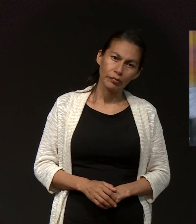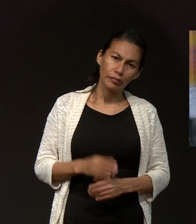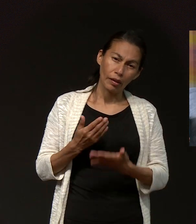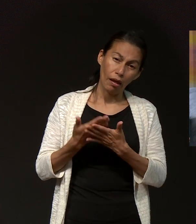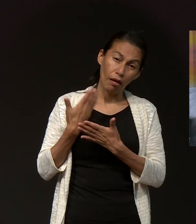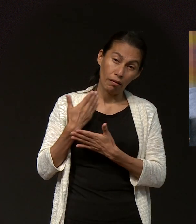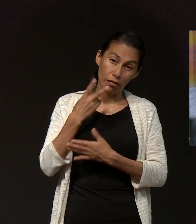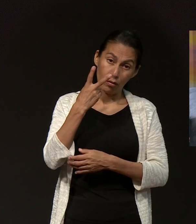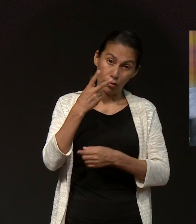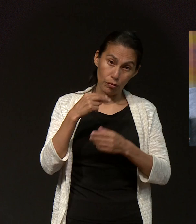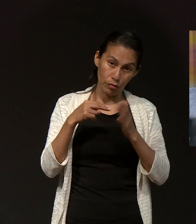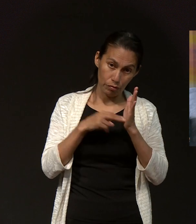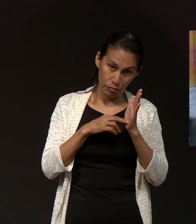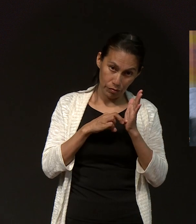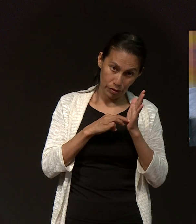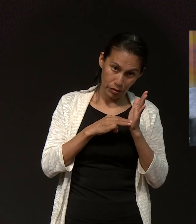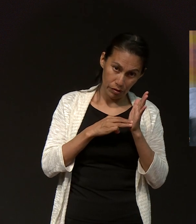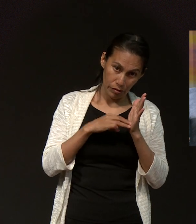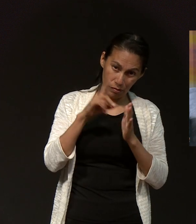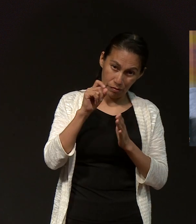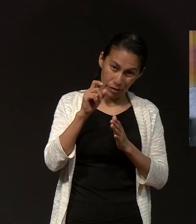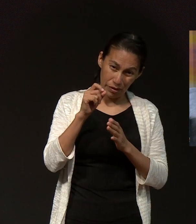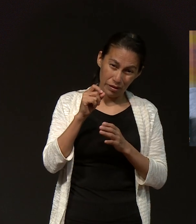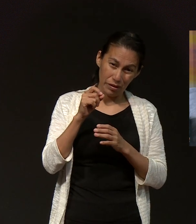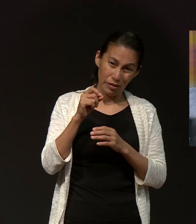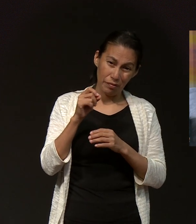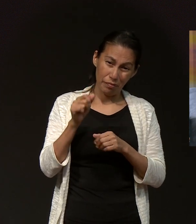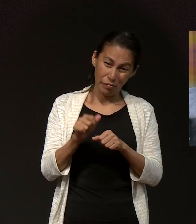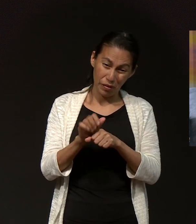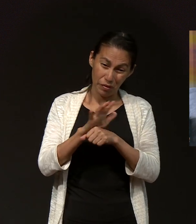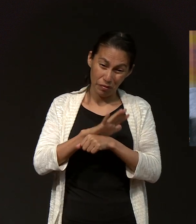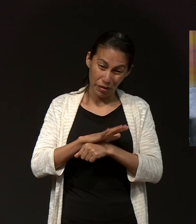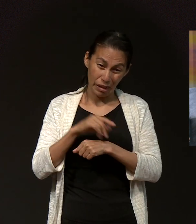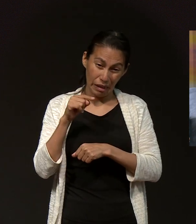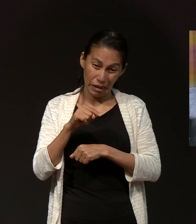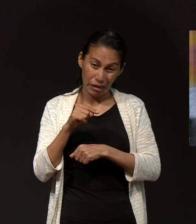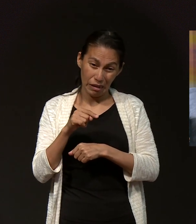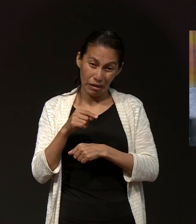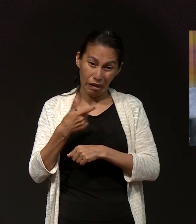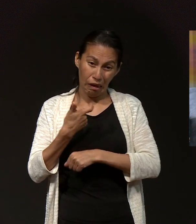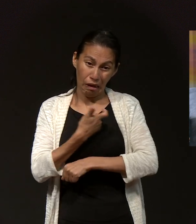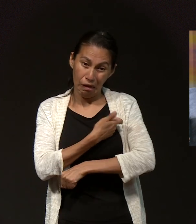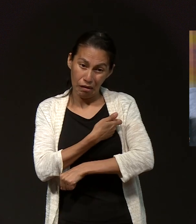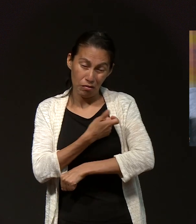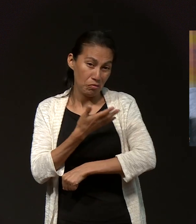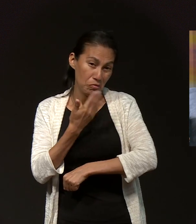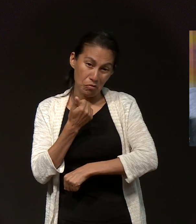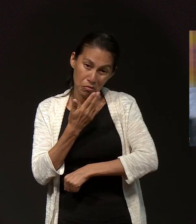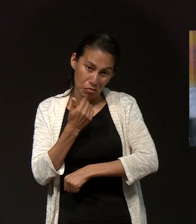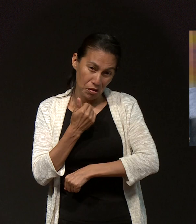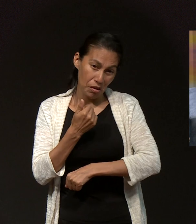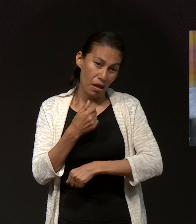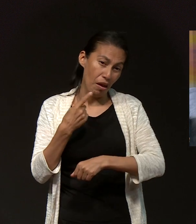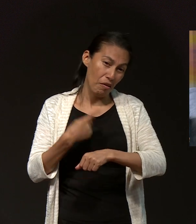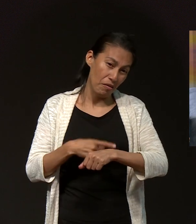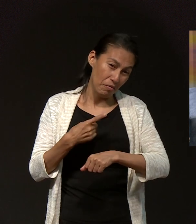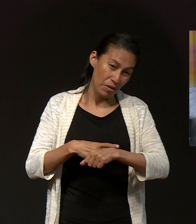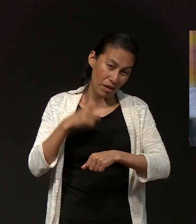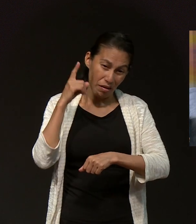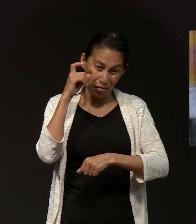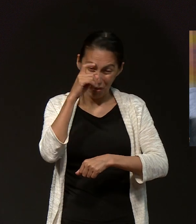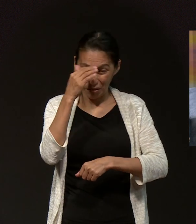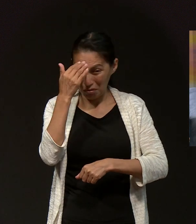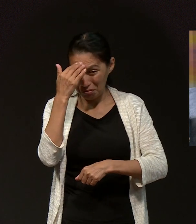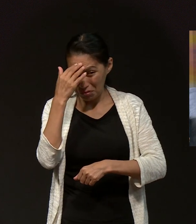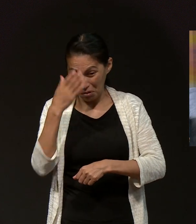Y en ese año, en el 2020, el año de la primera oleada, la pandemia donde no existían vacunas, la enfermedad no se